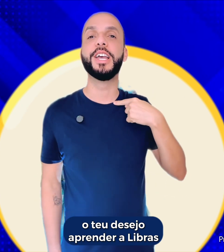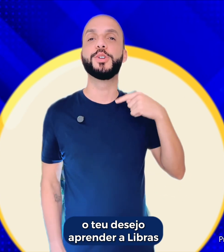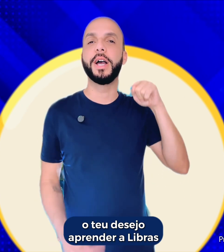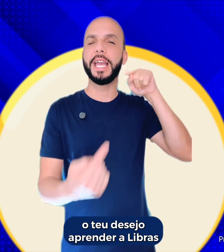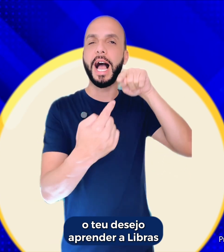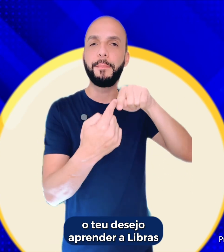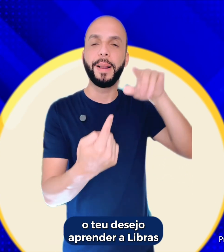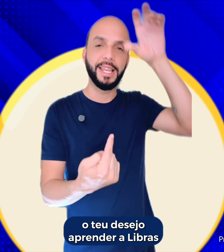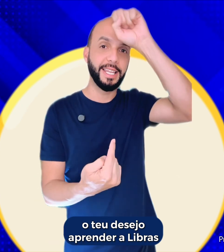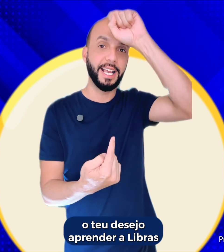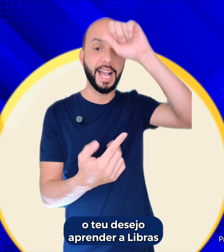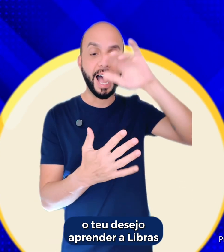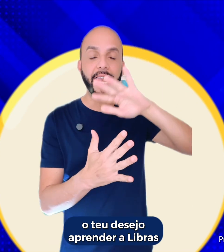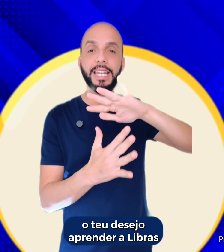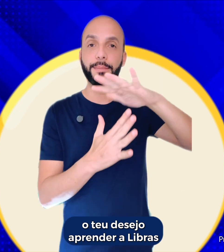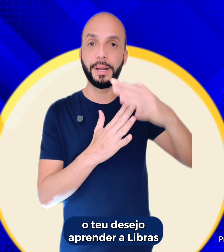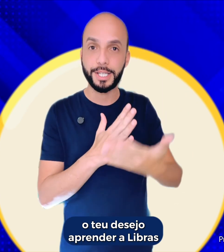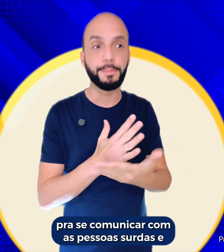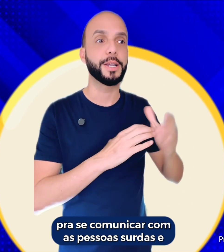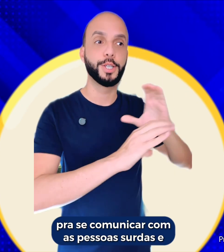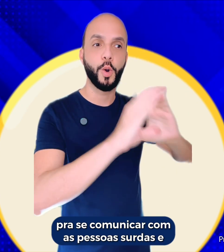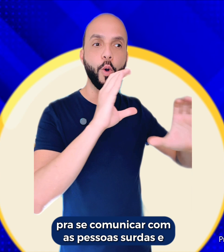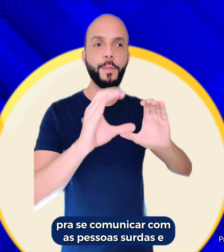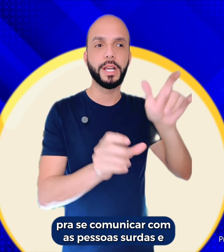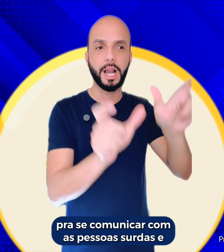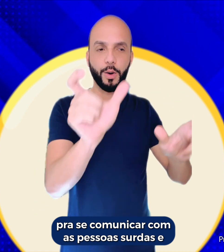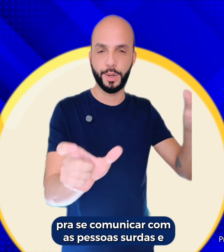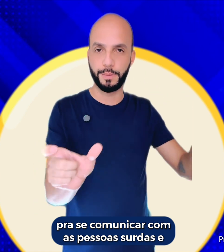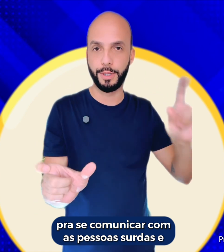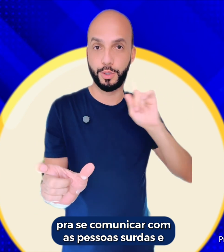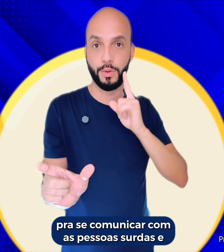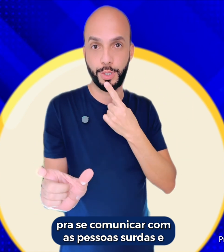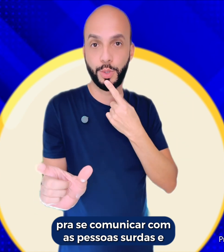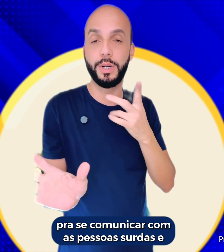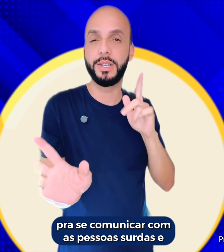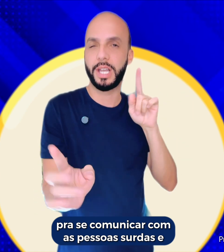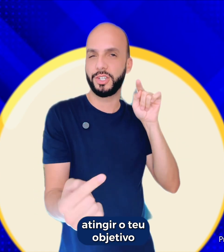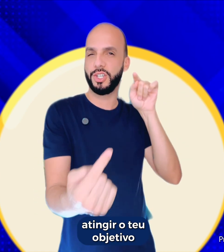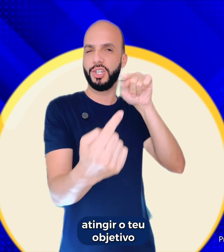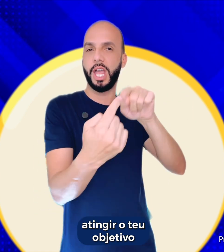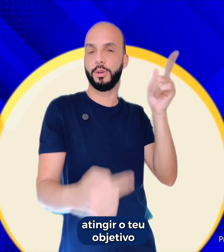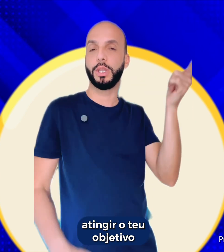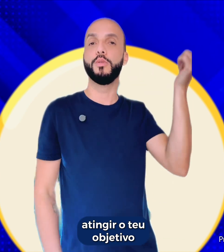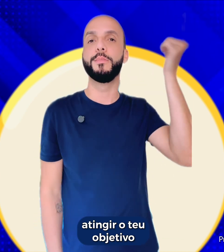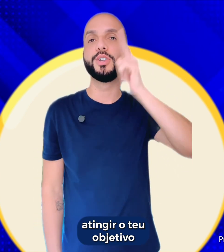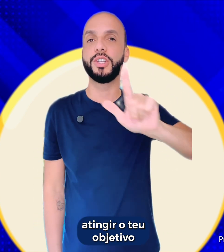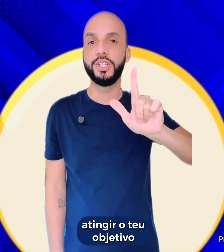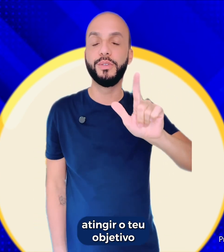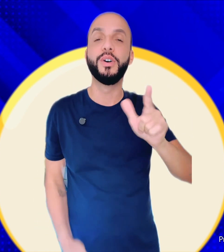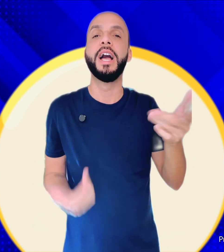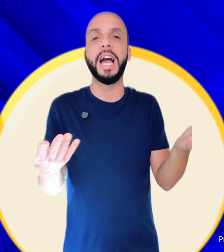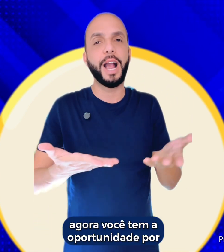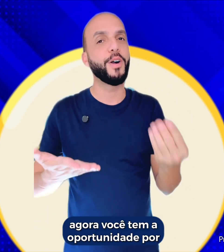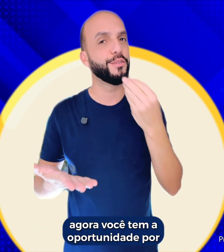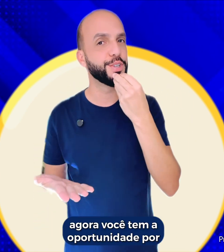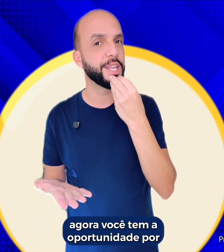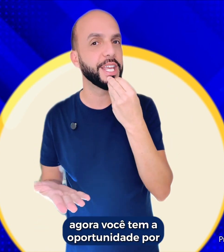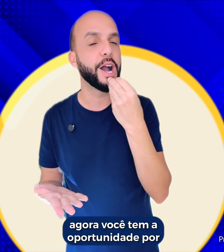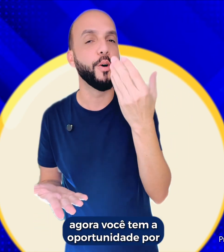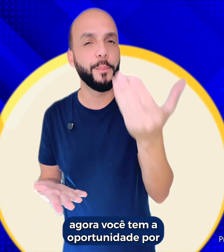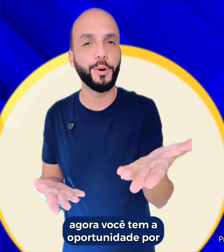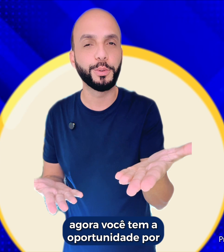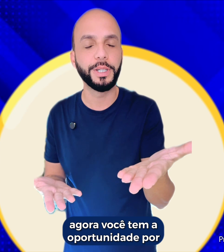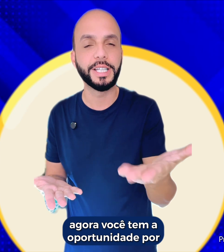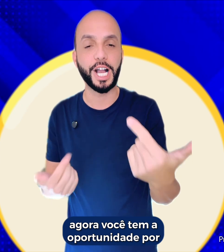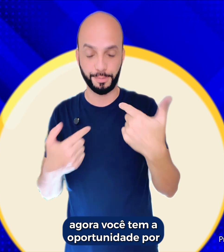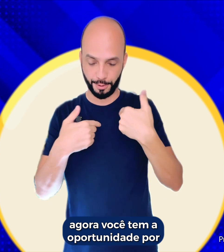desejo aí aprender a Libras para se comunicar com as pessoas surdas e atingir aí o teu objetivo, agora você